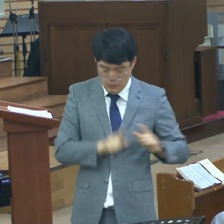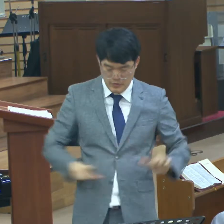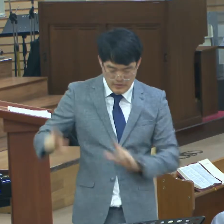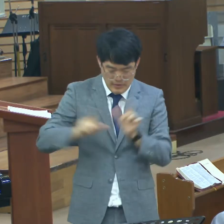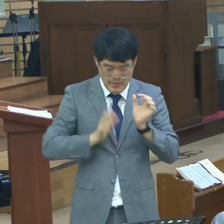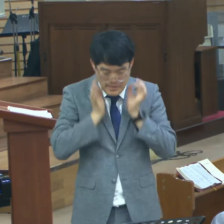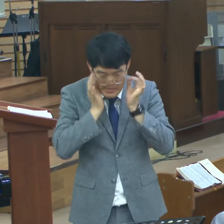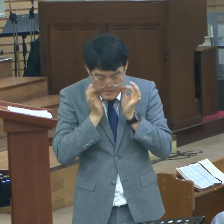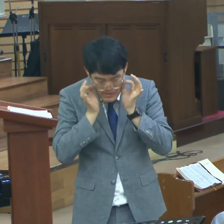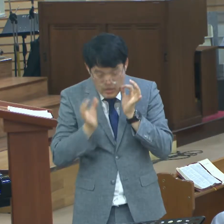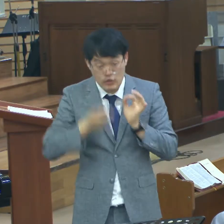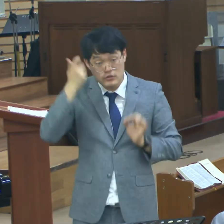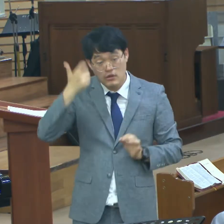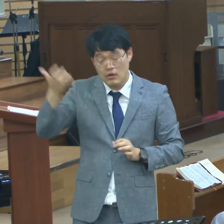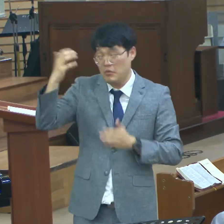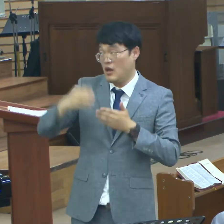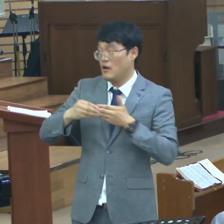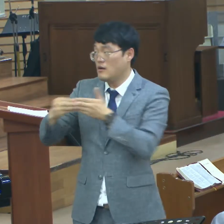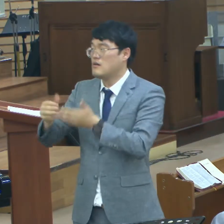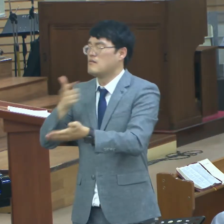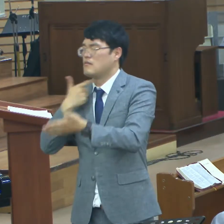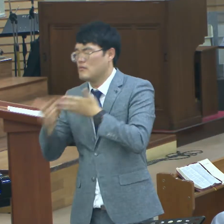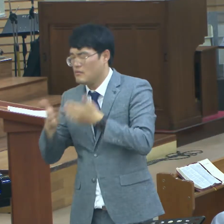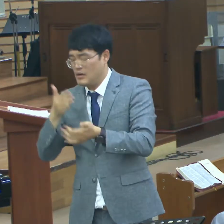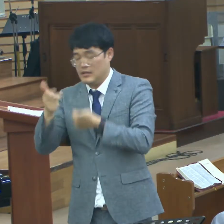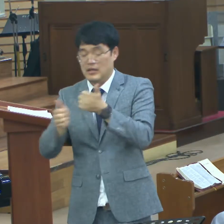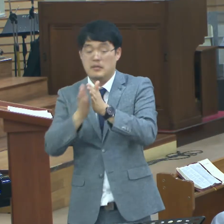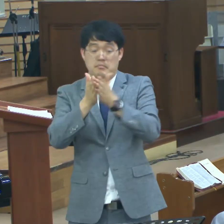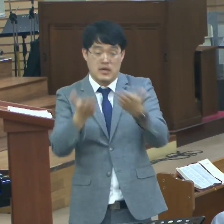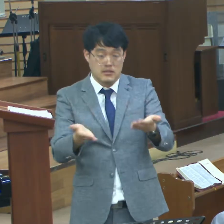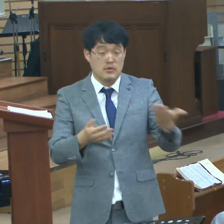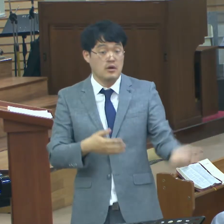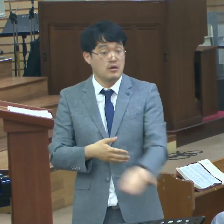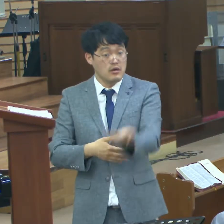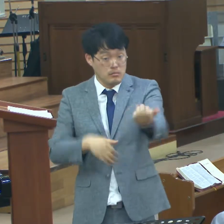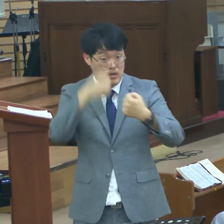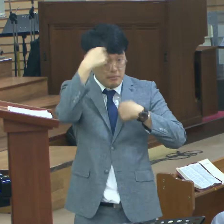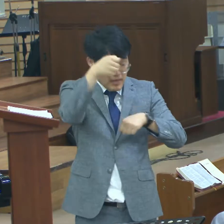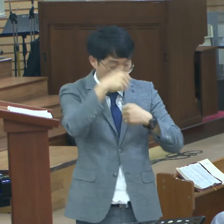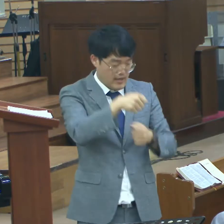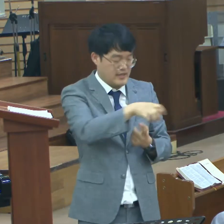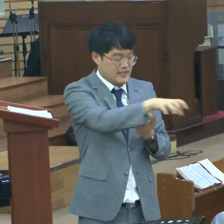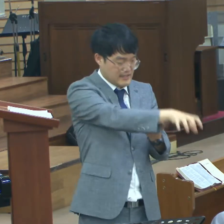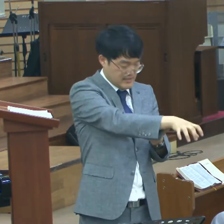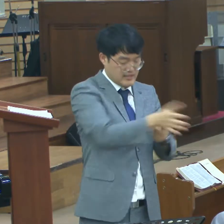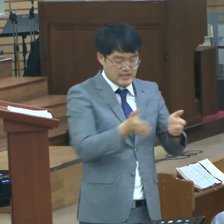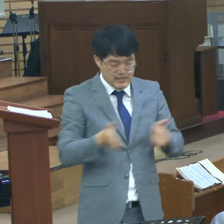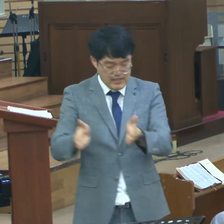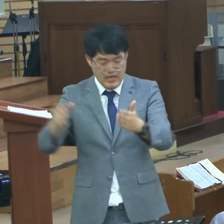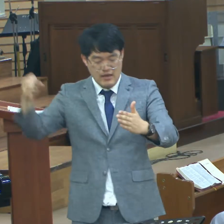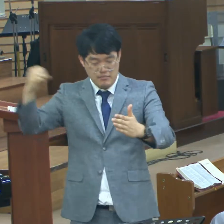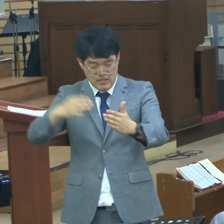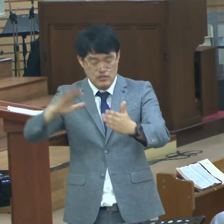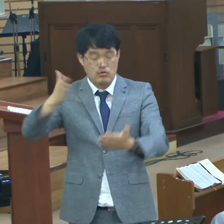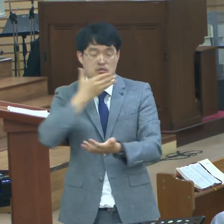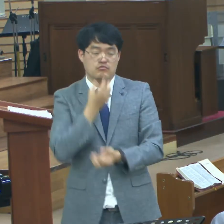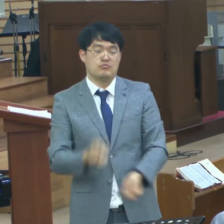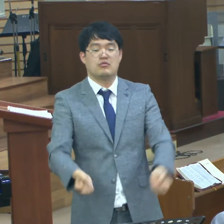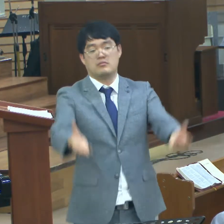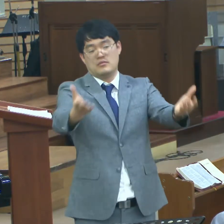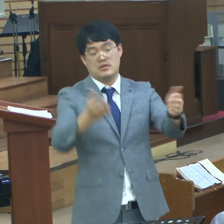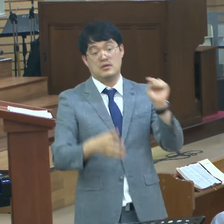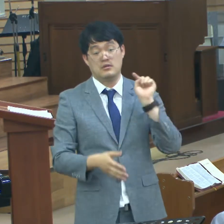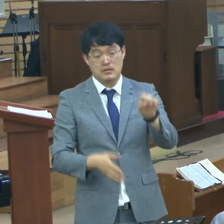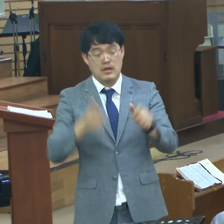성령의 이끄심을 느끼고 말씀이 여러분의 발에 등이 되고 빛이 되기를 주의 이름으로 축원합니다. 이것이 하나님 주시고자